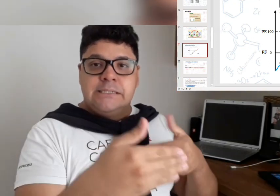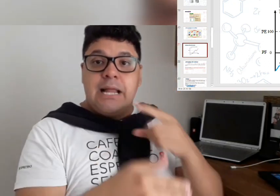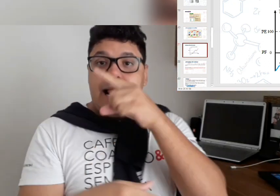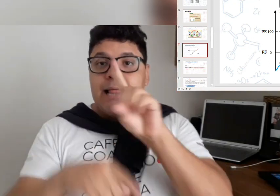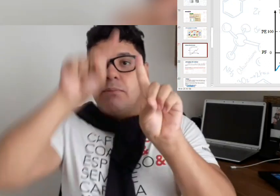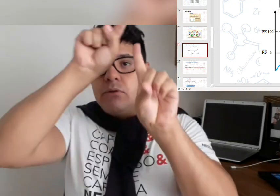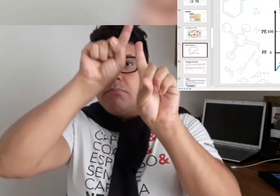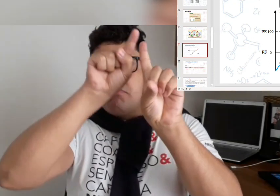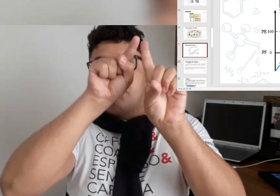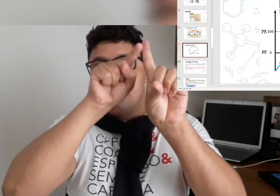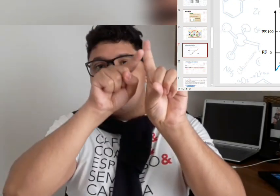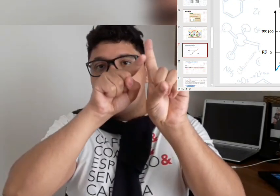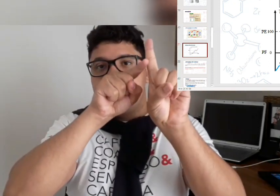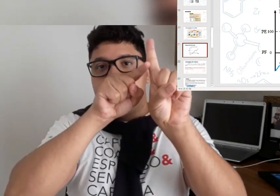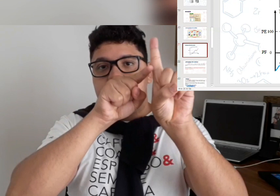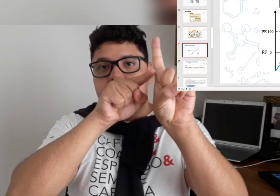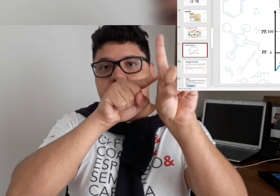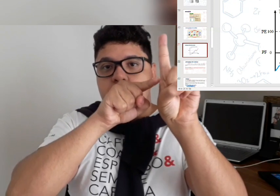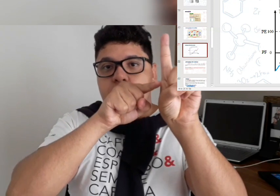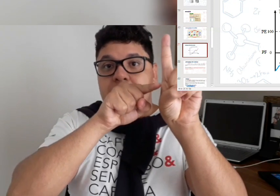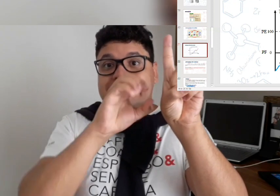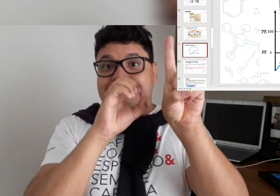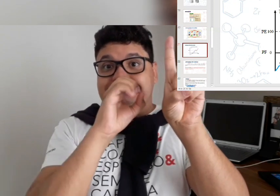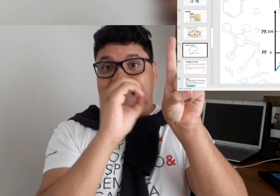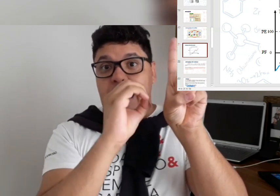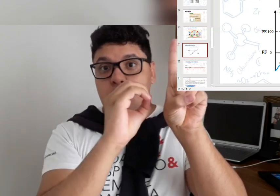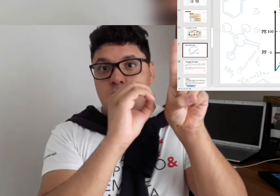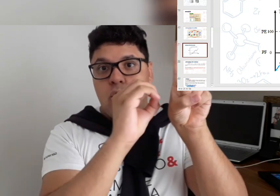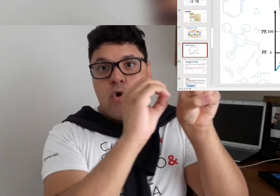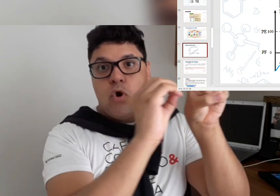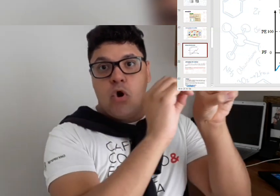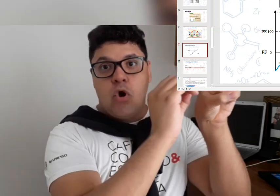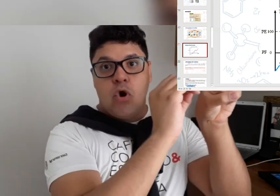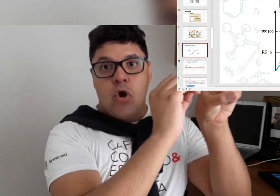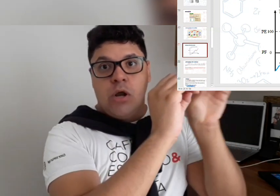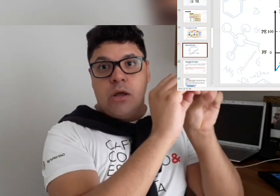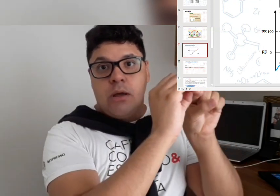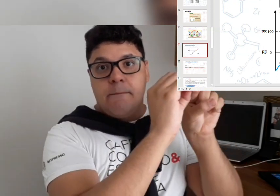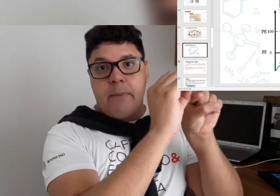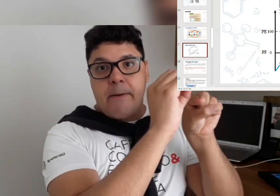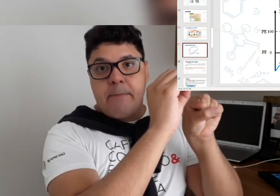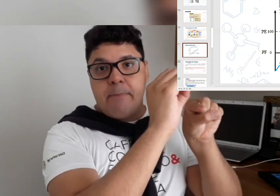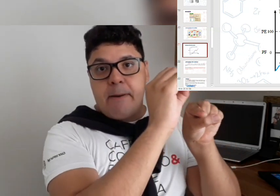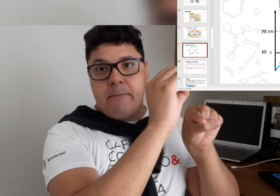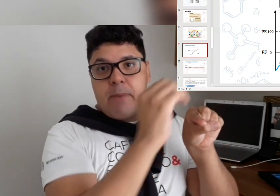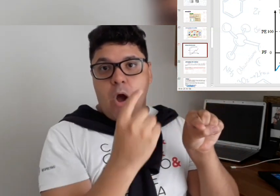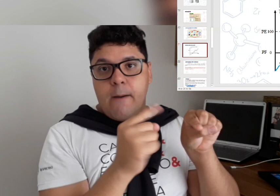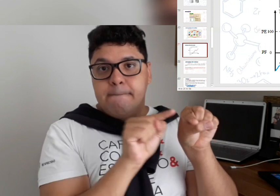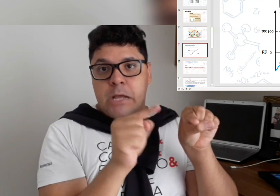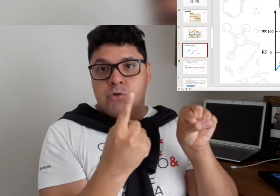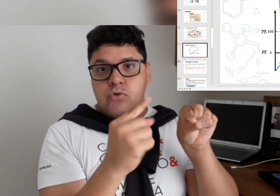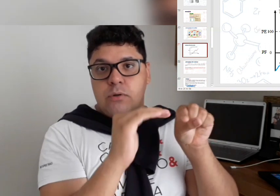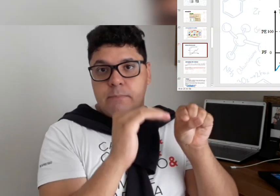começarem a perder energia, começarem a perder calor, né? Ela vai começar a passar do estado líquido para o estado sólido. A